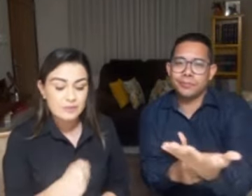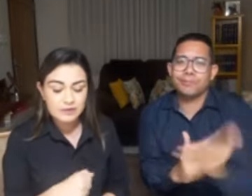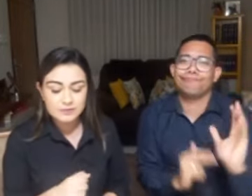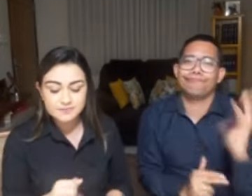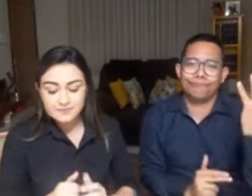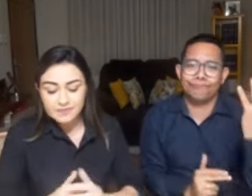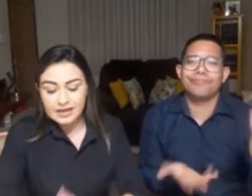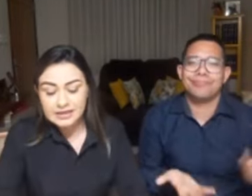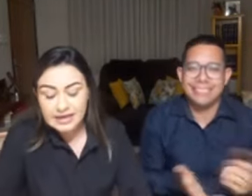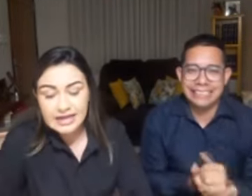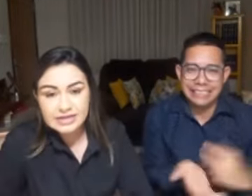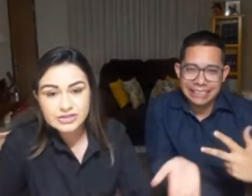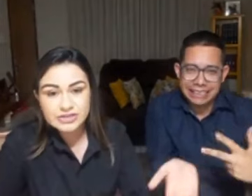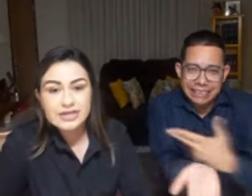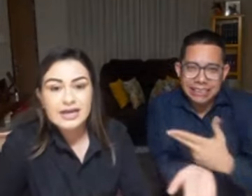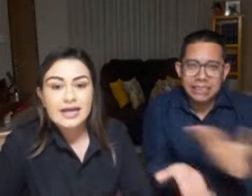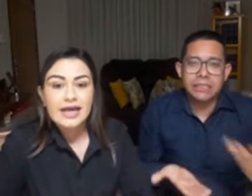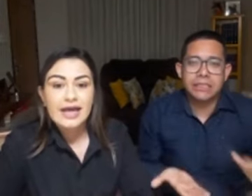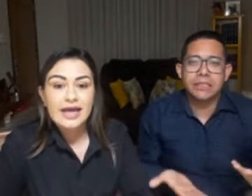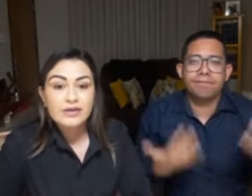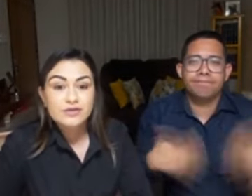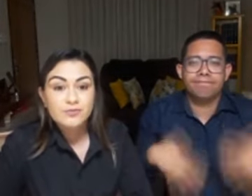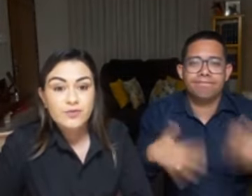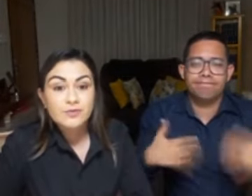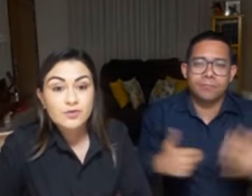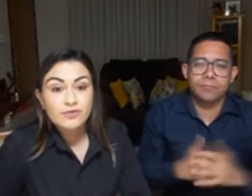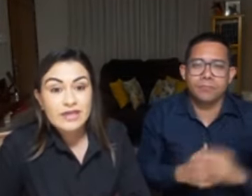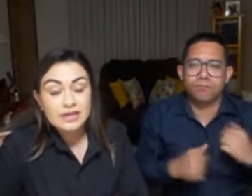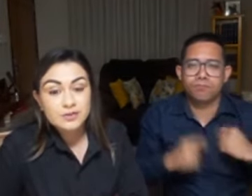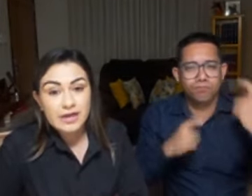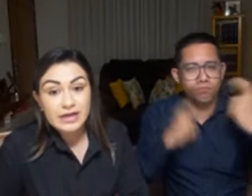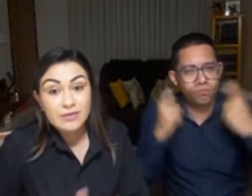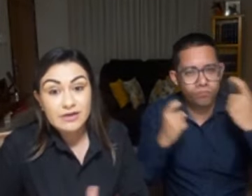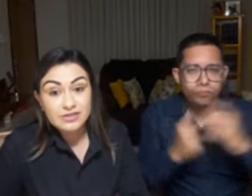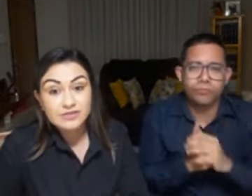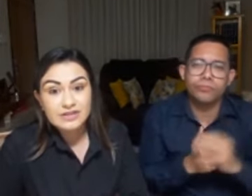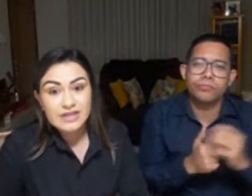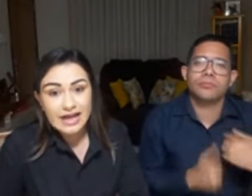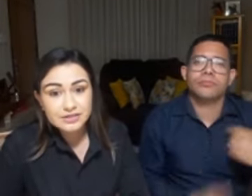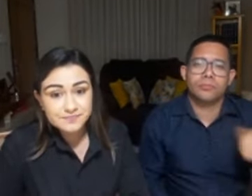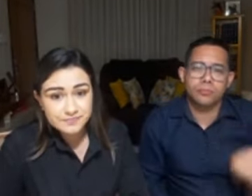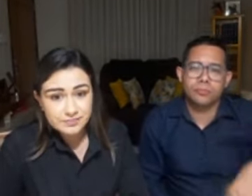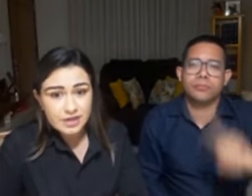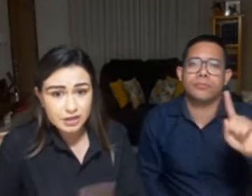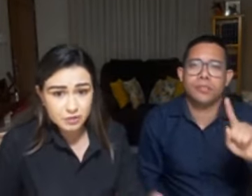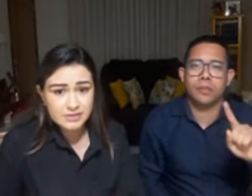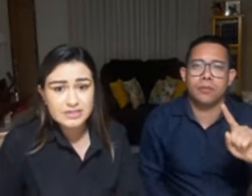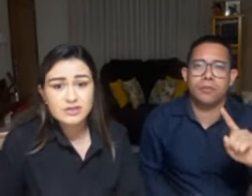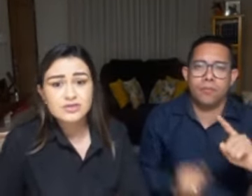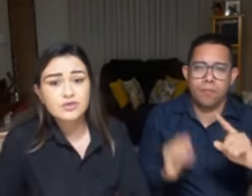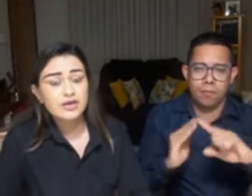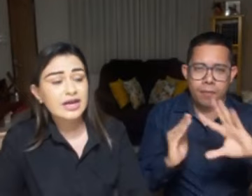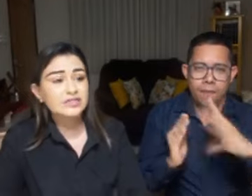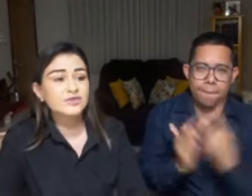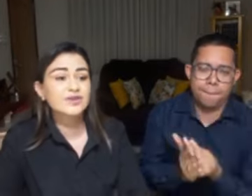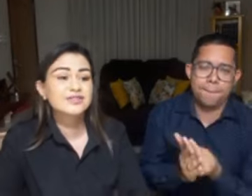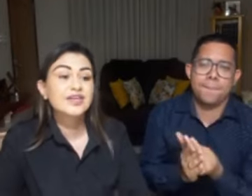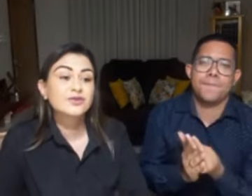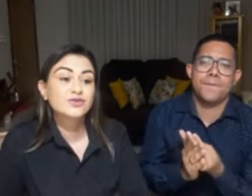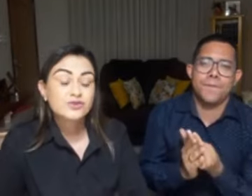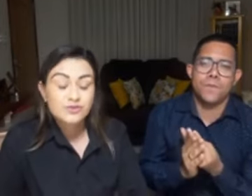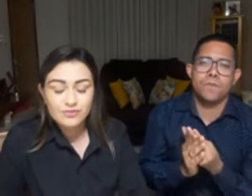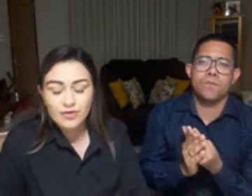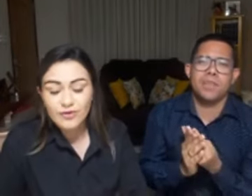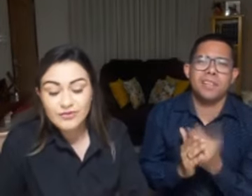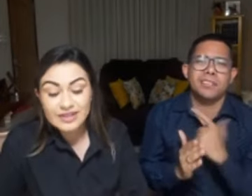nas mãos. E naquele dia nós fomos convidados para ir numa festividade de uma das nossas congregações,